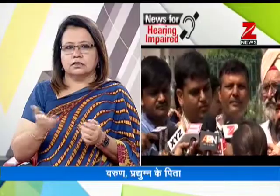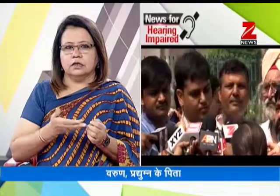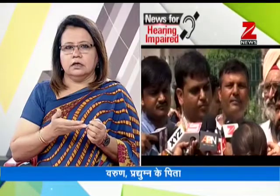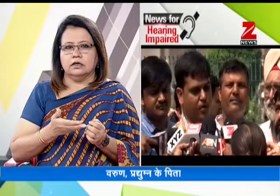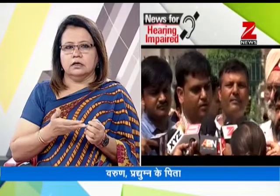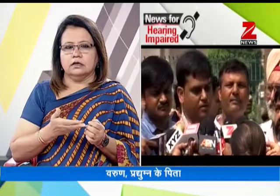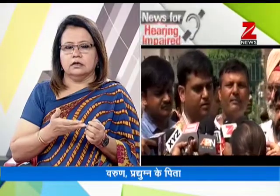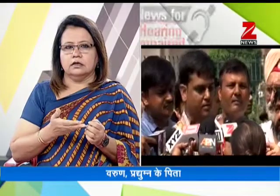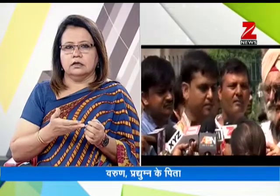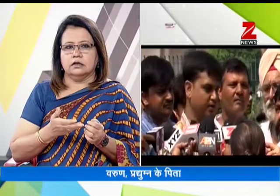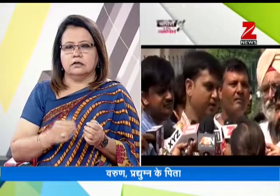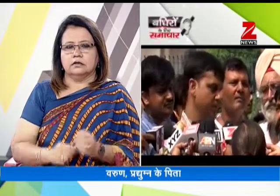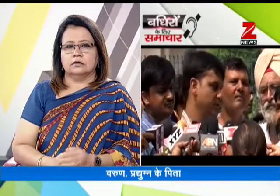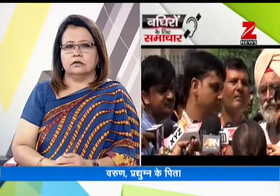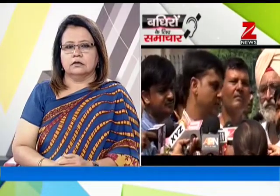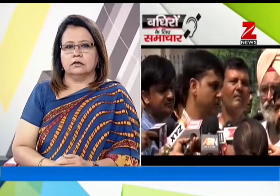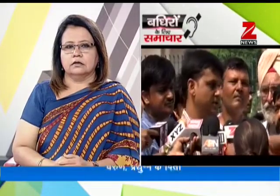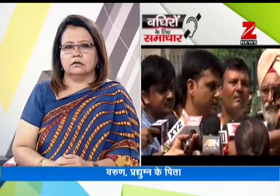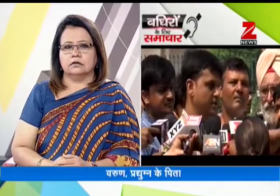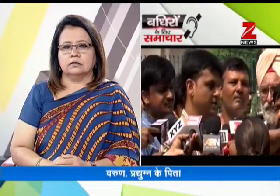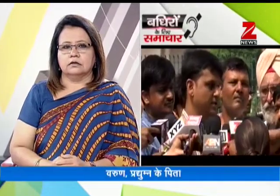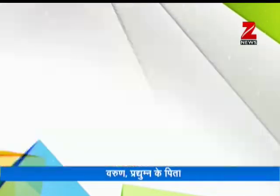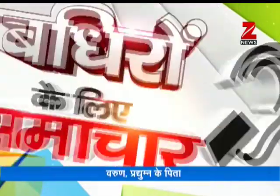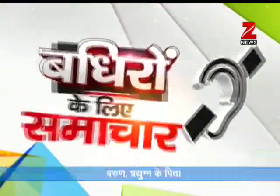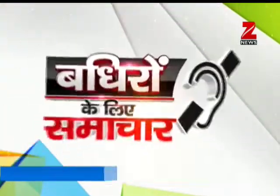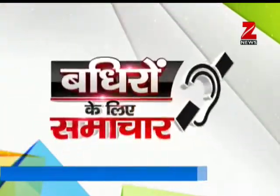वो बहुत मिलेगा।